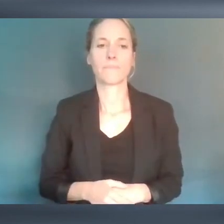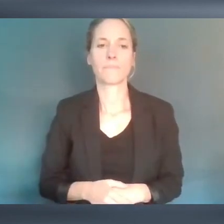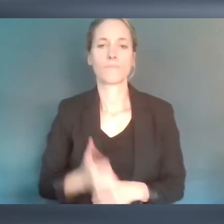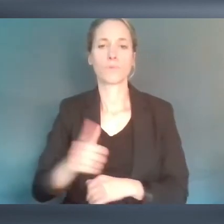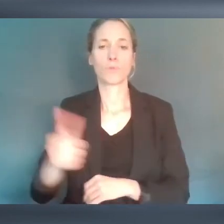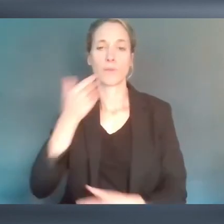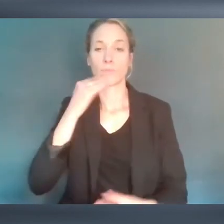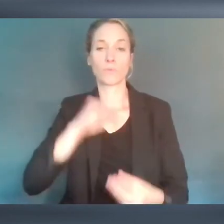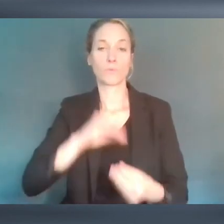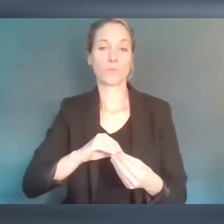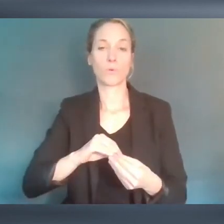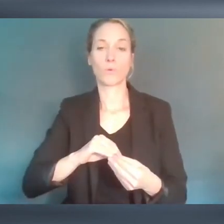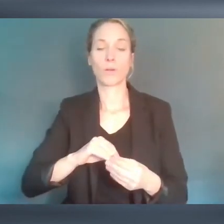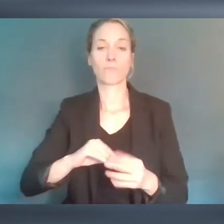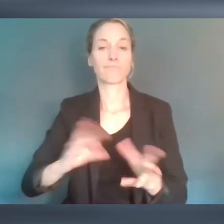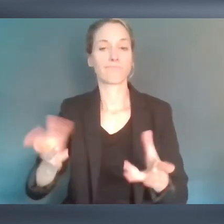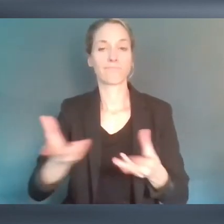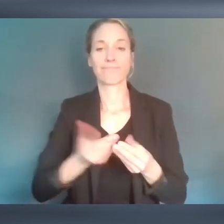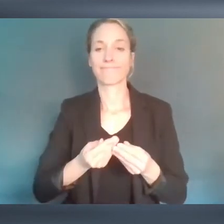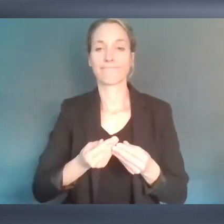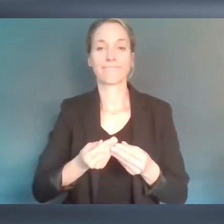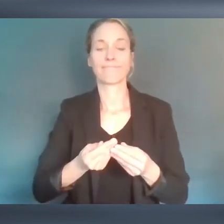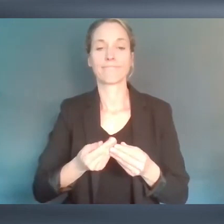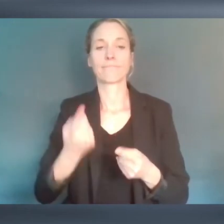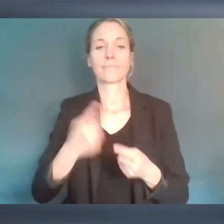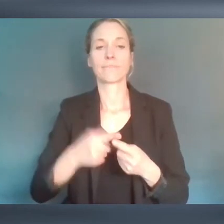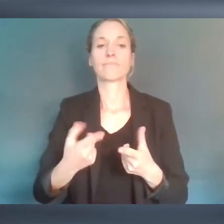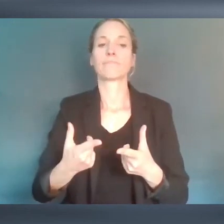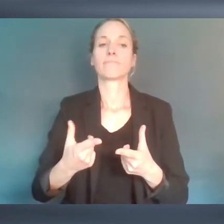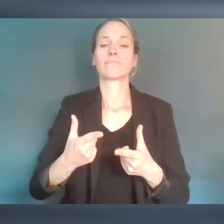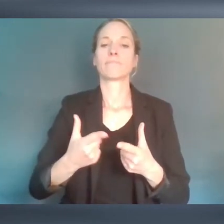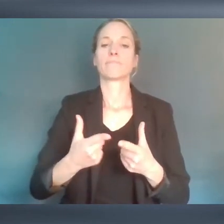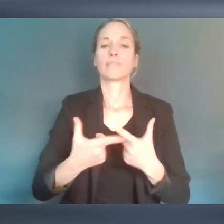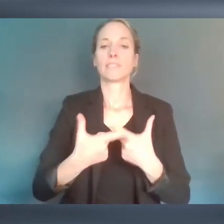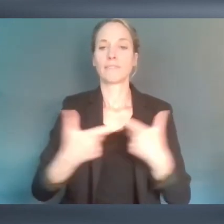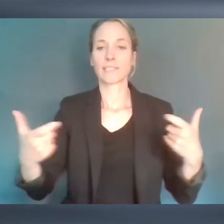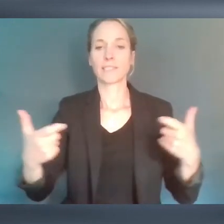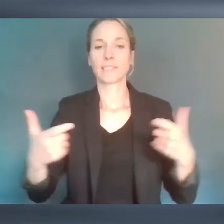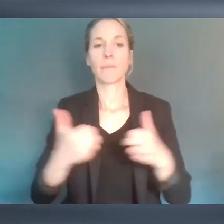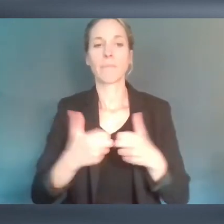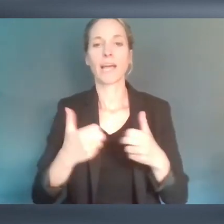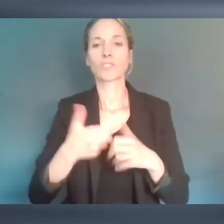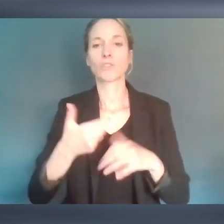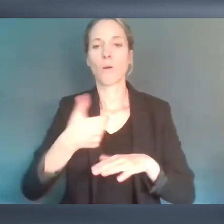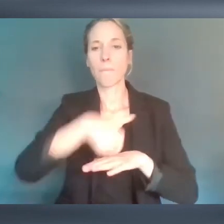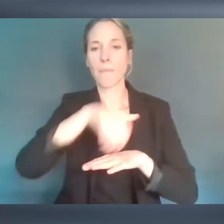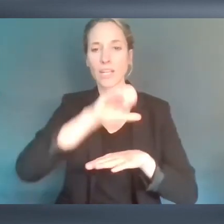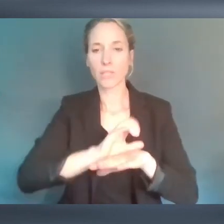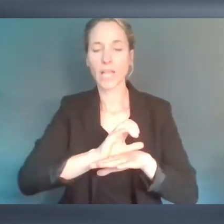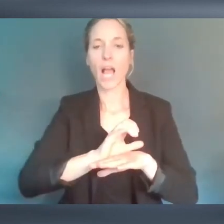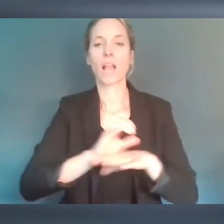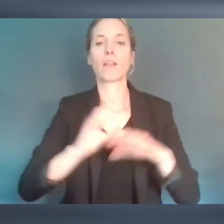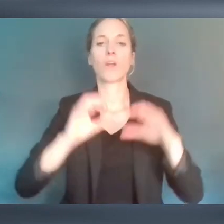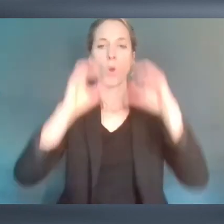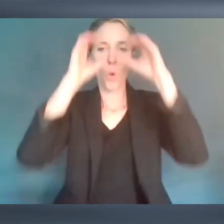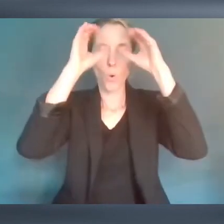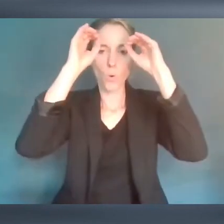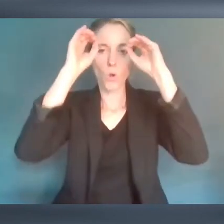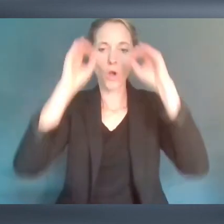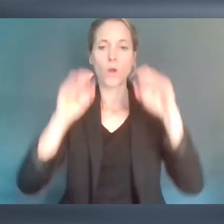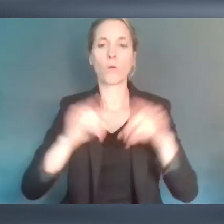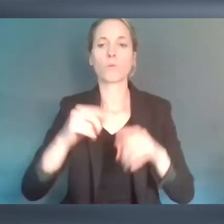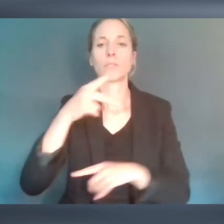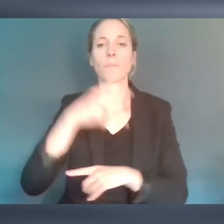de diversité, comme par exemple Google, Salesforce, McDonald's ou Procter Gamble. Et puis aussi